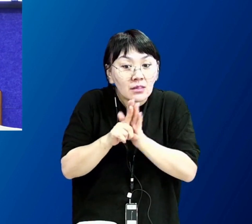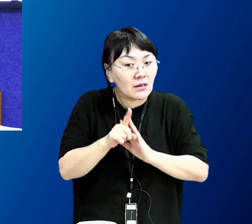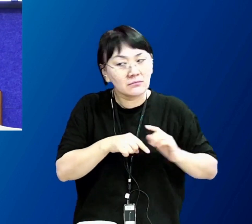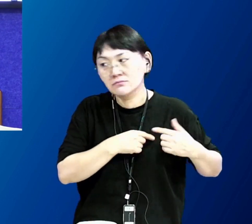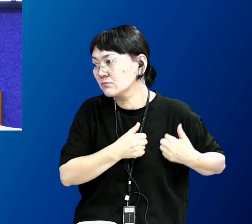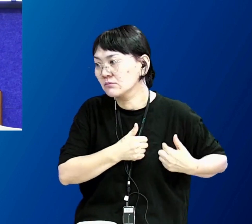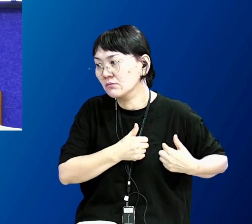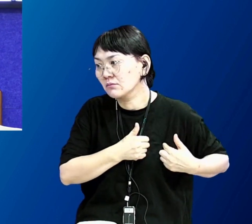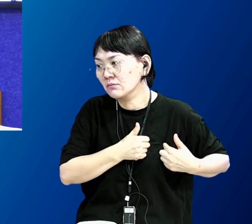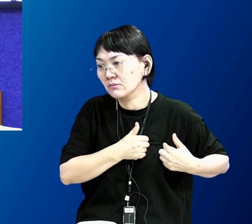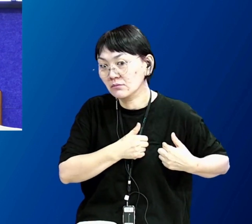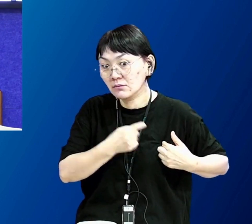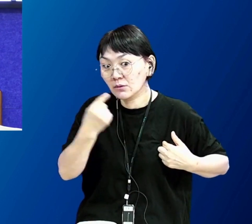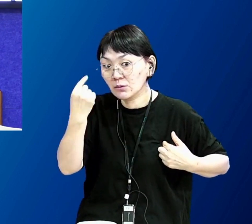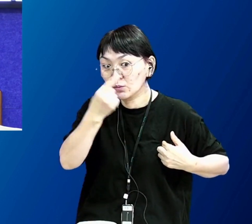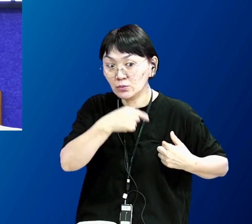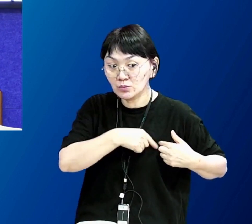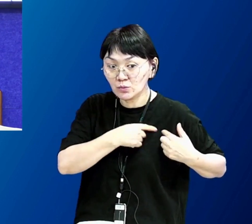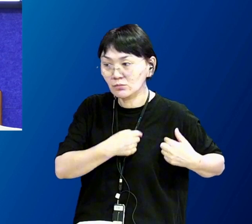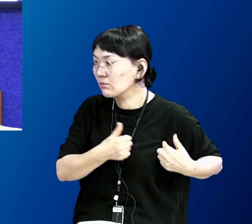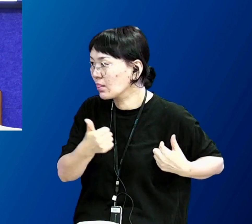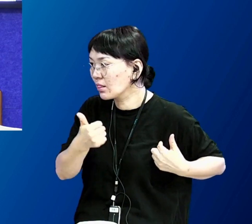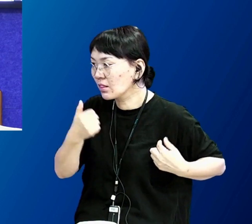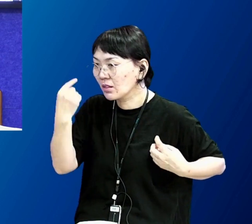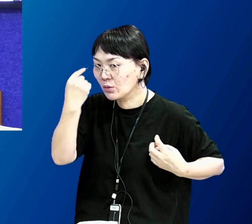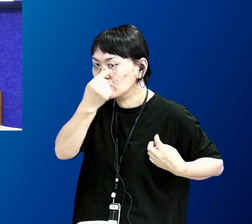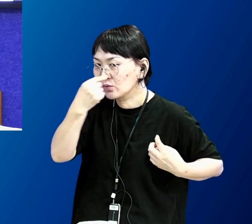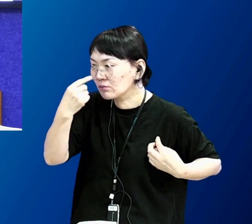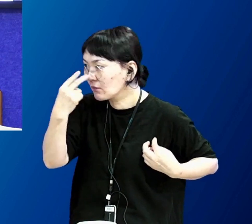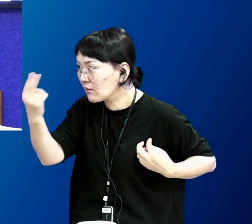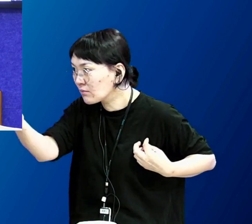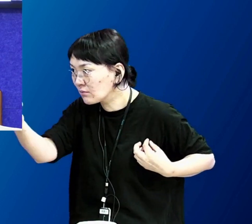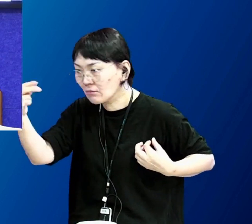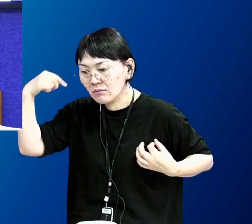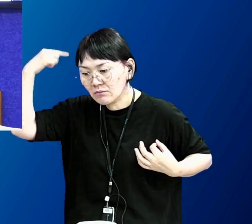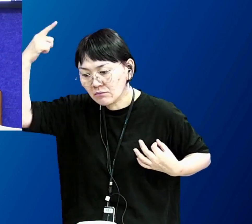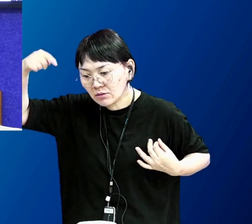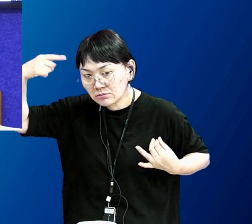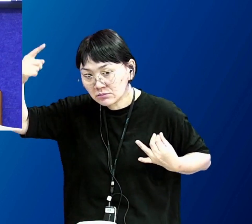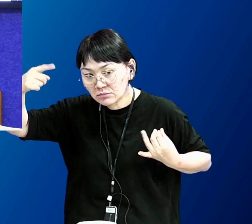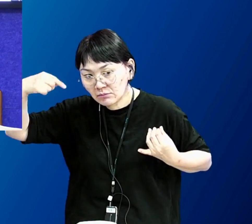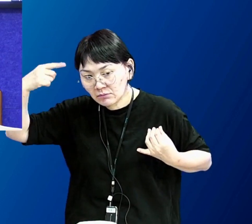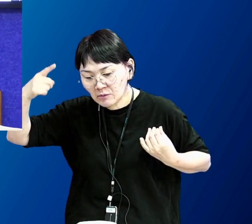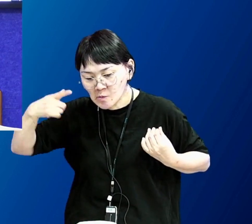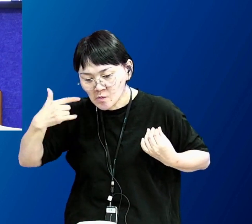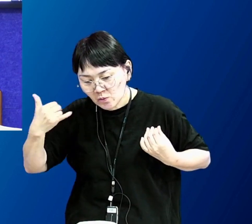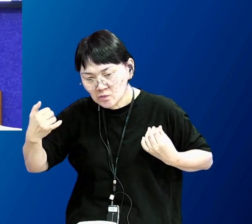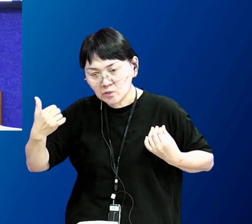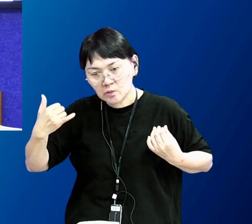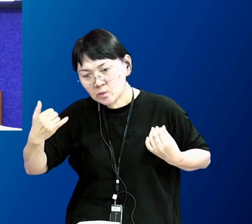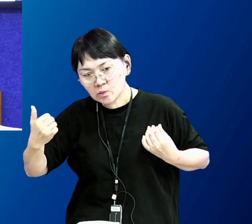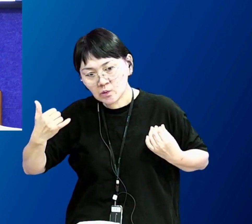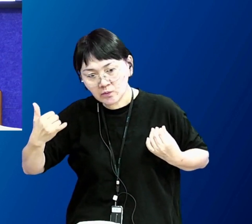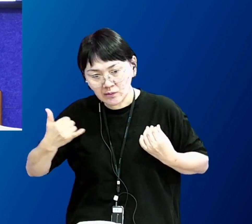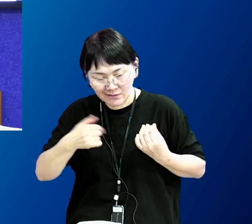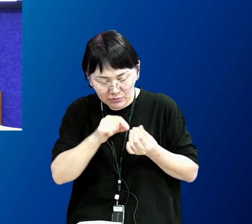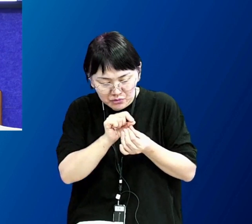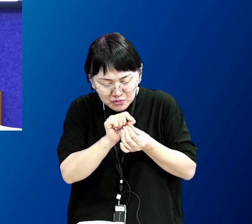өгчдөг, нүдээ өгдөг, харж эхэлд, тэгээ бодож эхэлдэг үз. Би энийг хийчихүү. Эцэсний яа